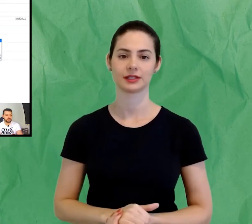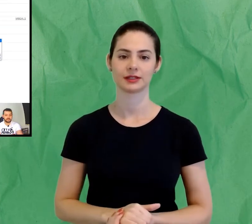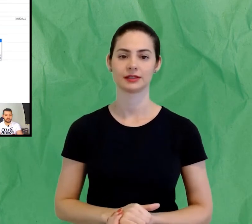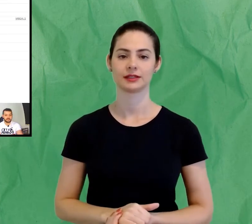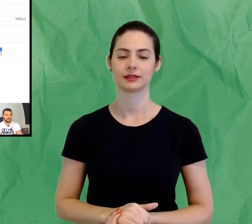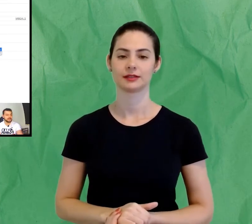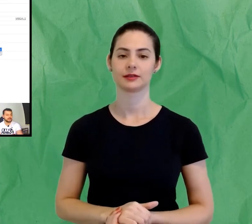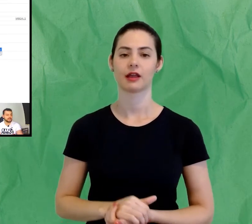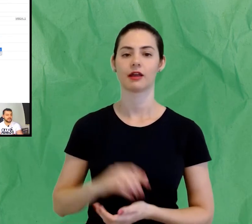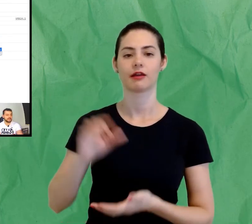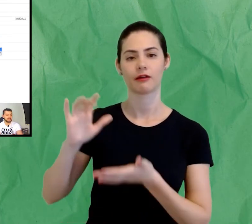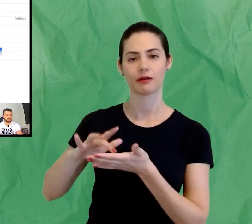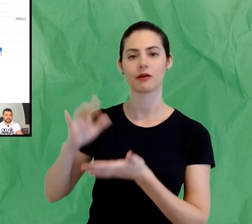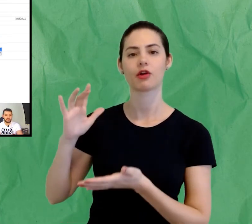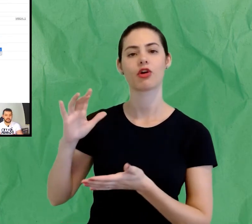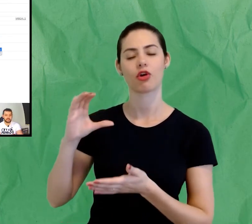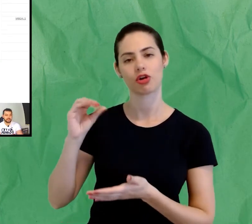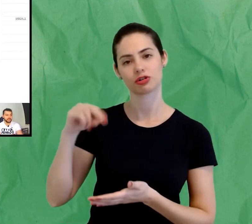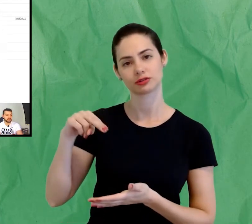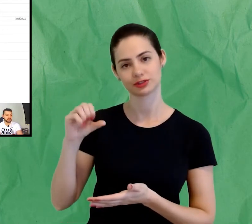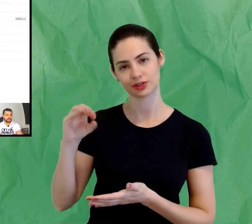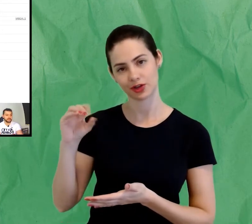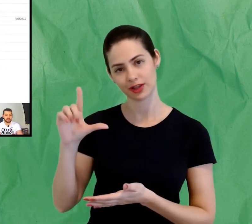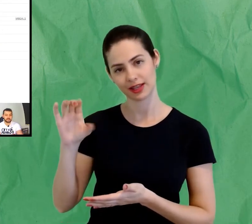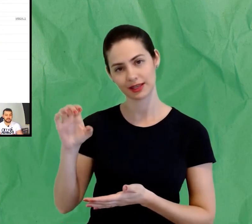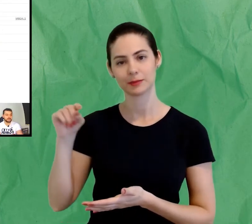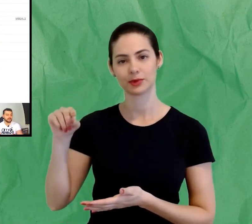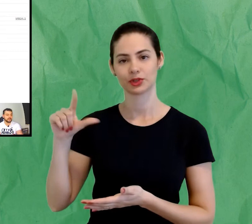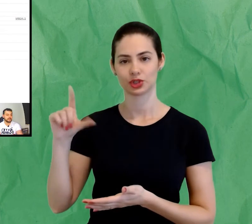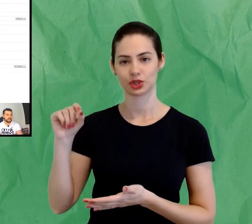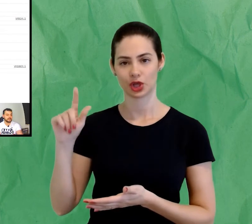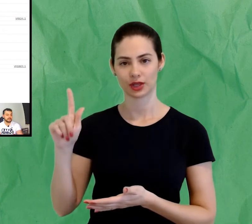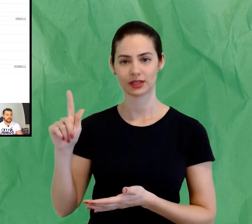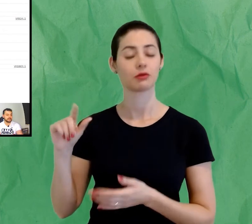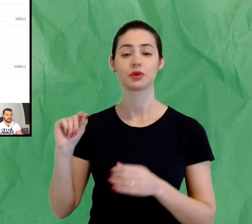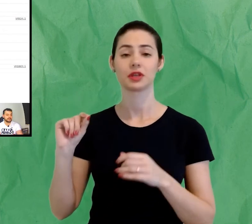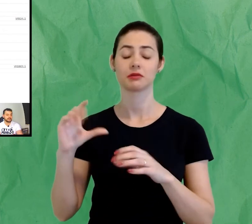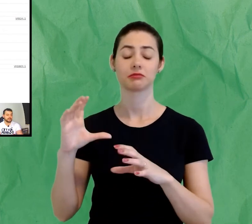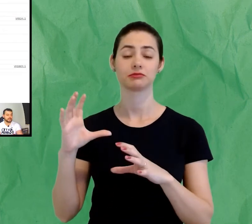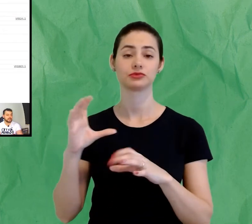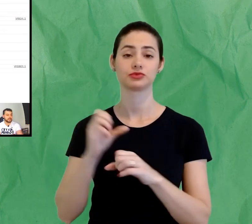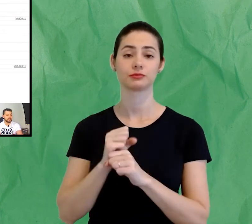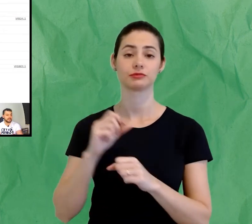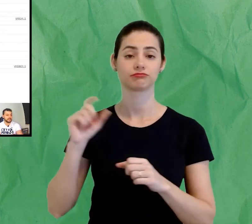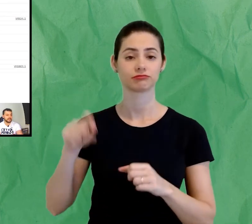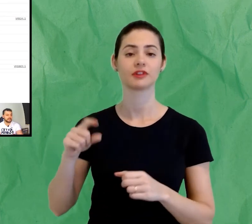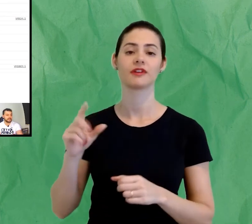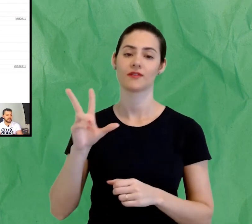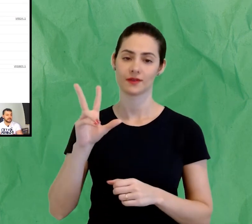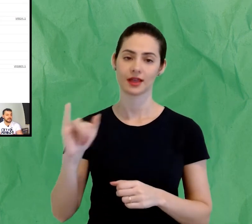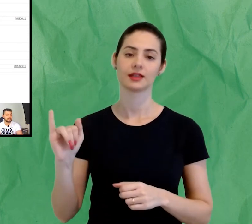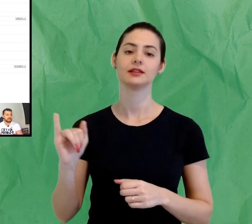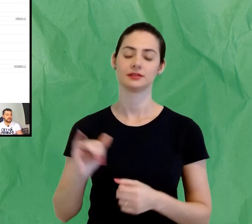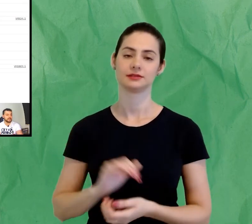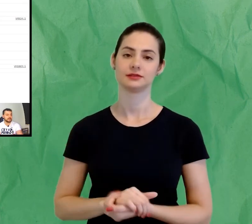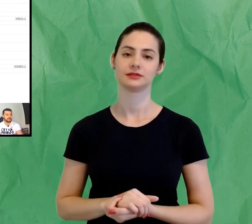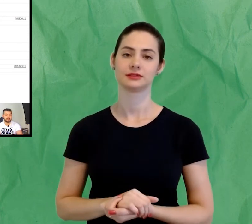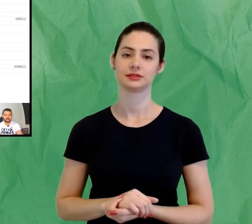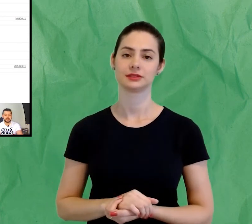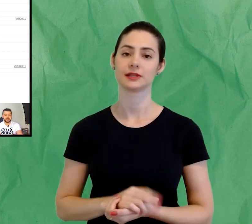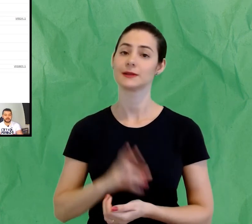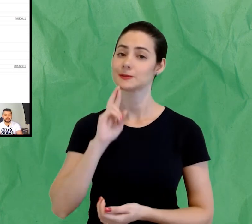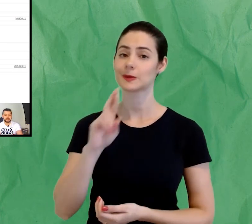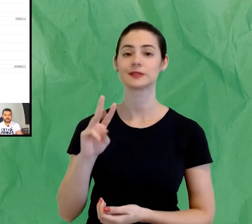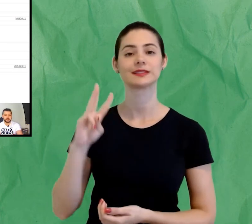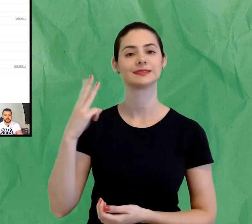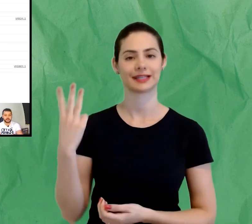console.log, eu simplesmente escrevesse soma, né, o que vai acontecer? Ele vai trazer para mim aqui o valor